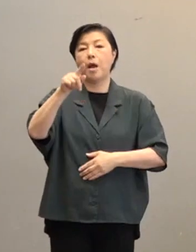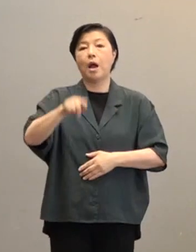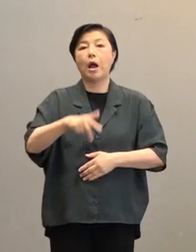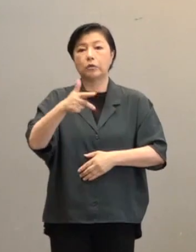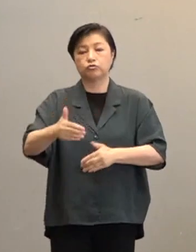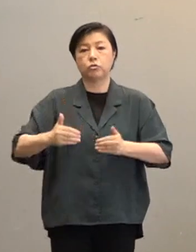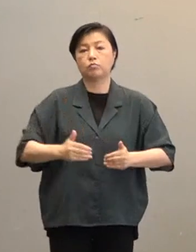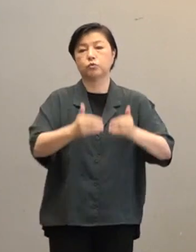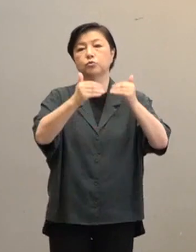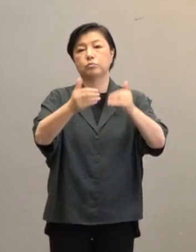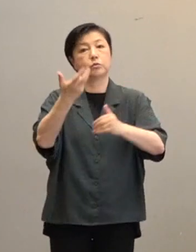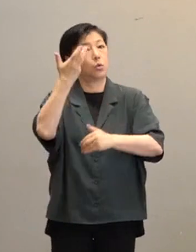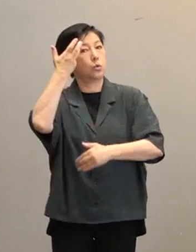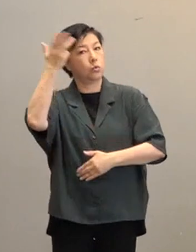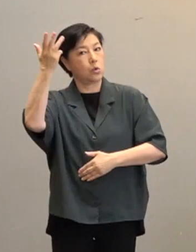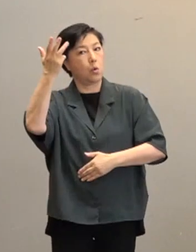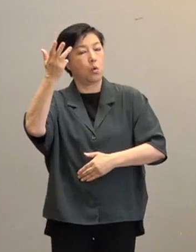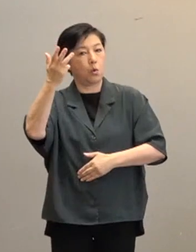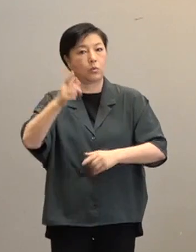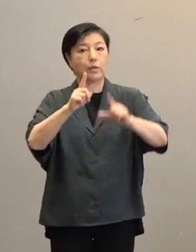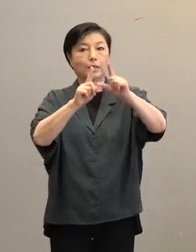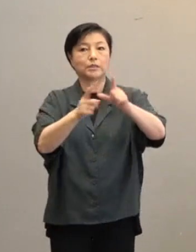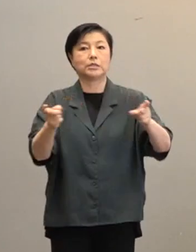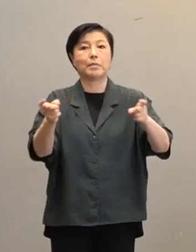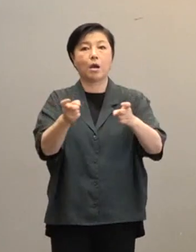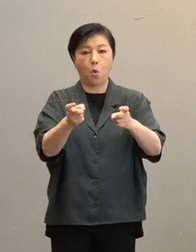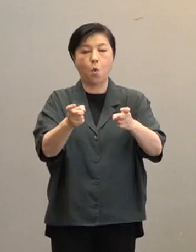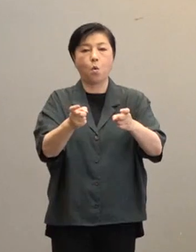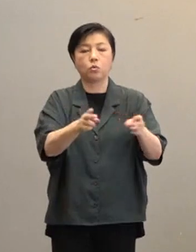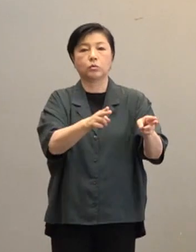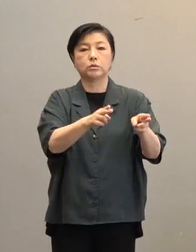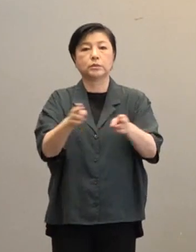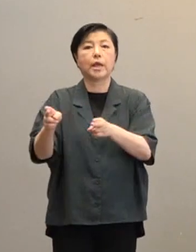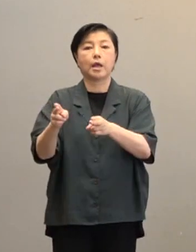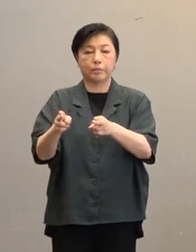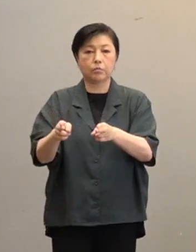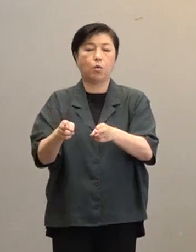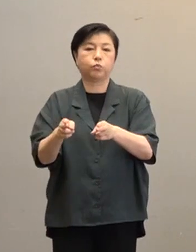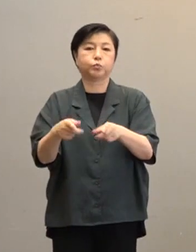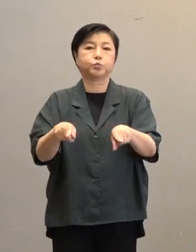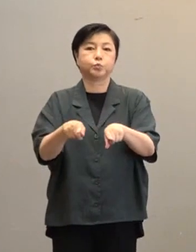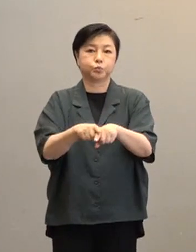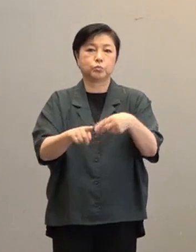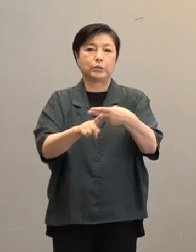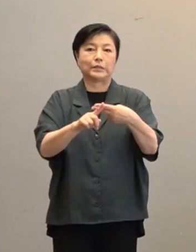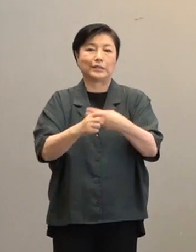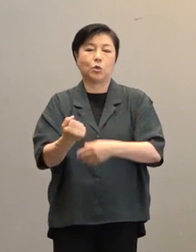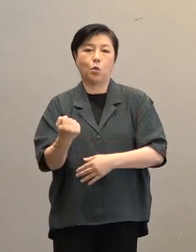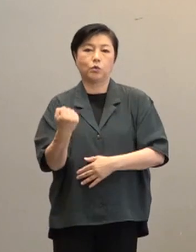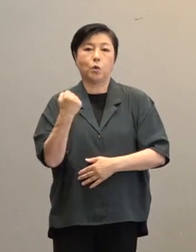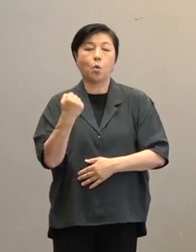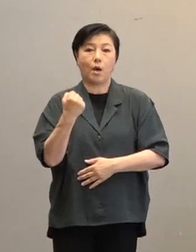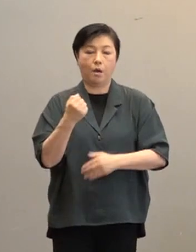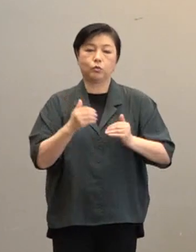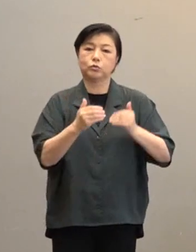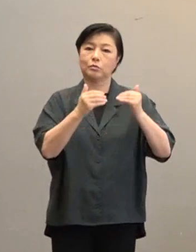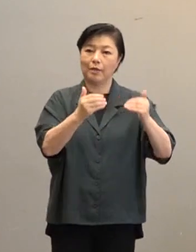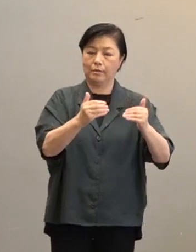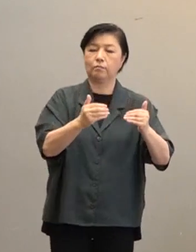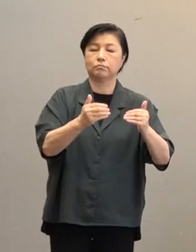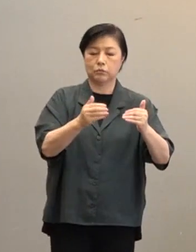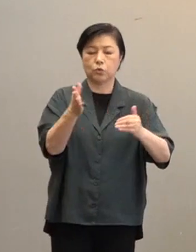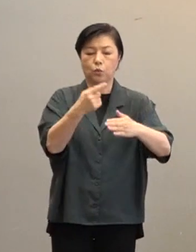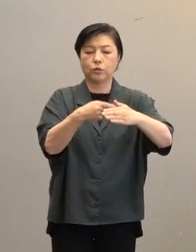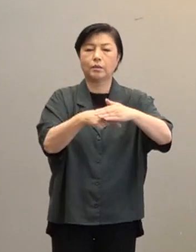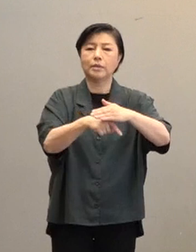想されること、そして千葉港が埠頭の再編整備も含めて千葉港の機能強化をしておりますので、ますますそ